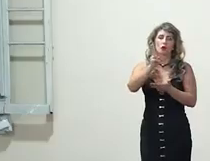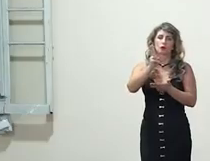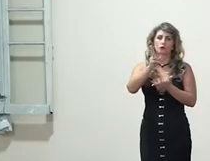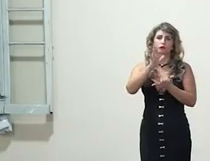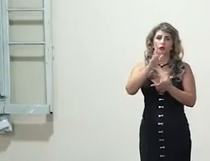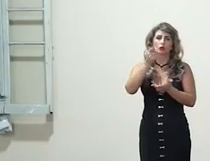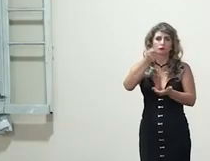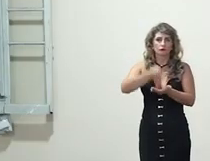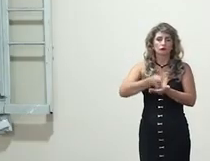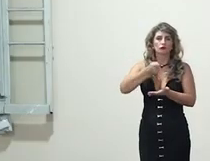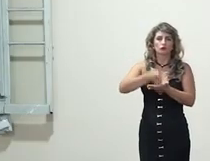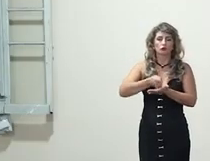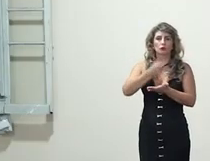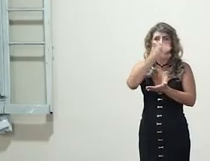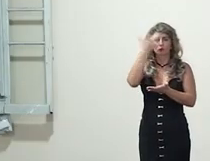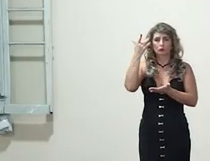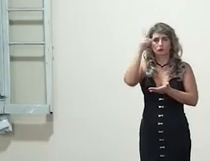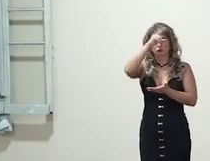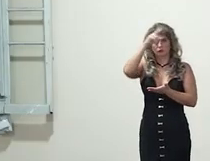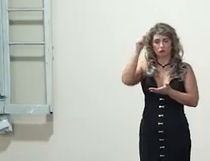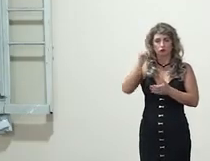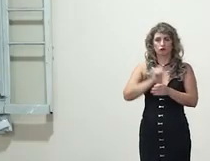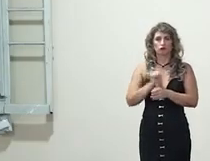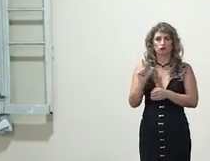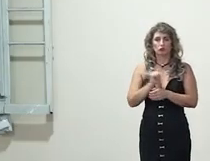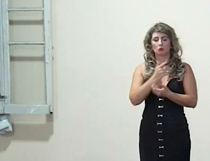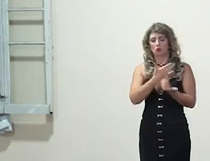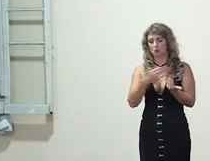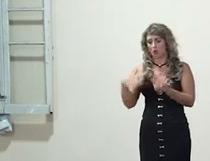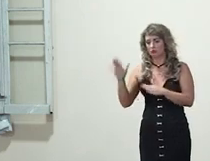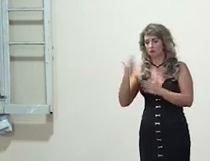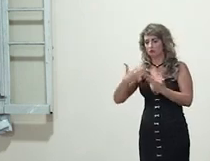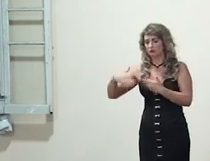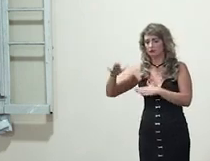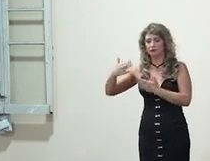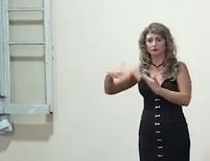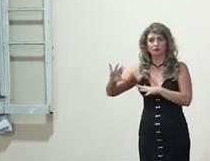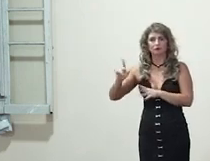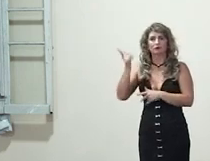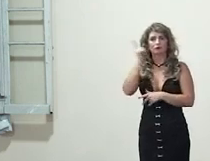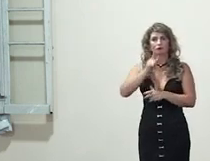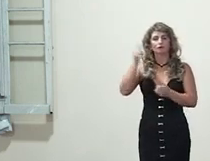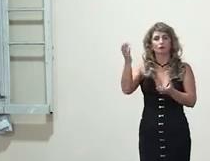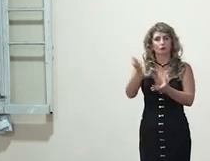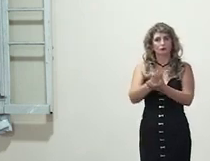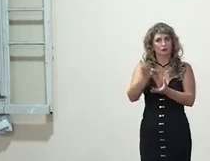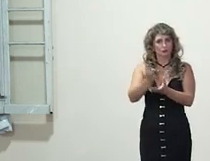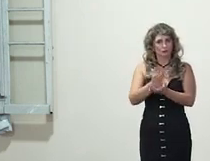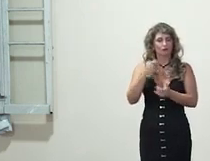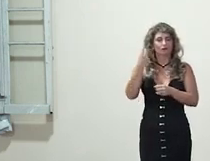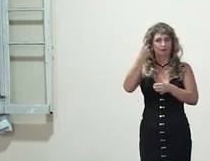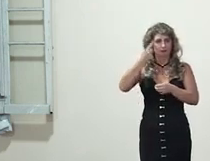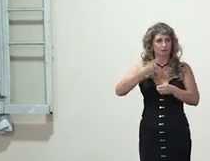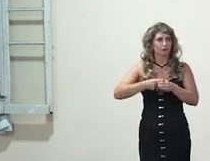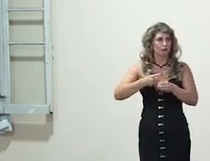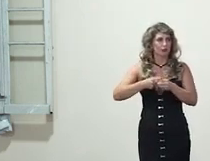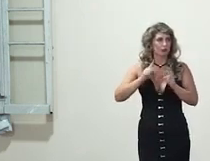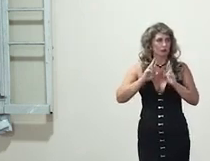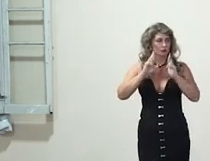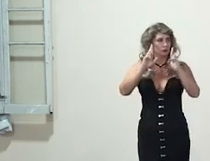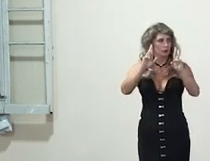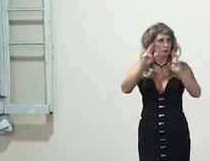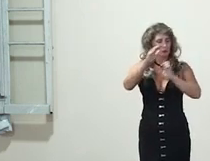executivo passa, né? As gestões passam e nós continuamos aqui investindo na cidade. E com respeito a